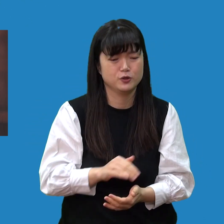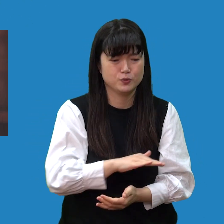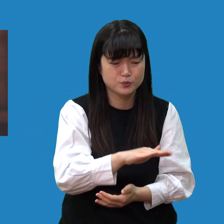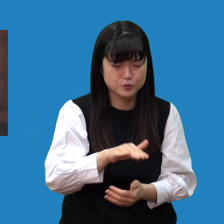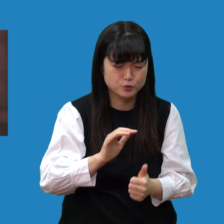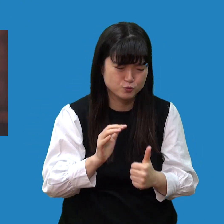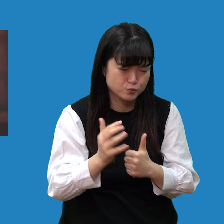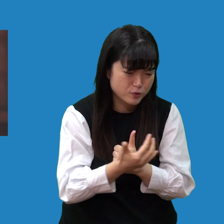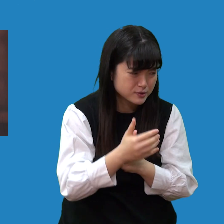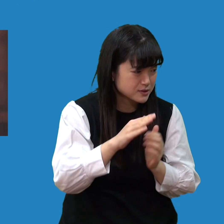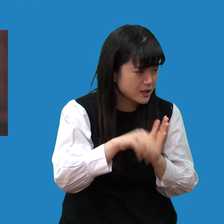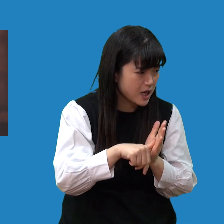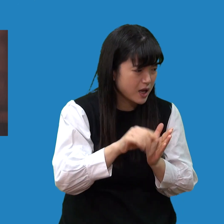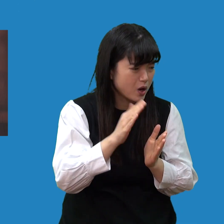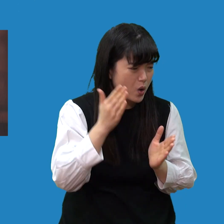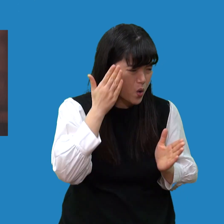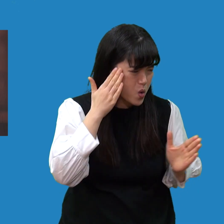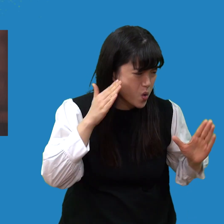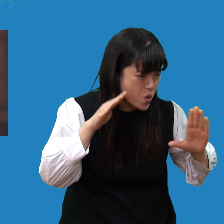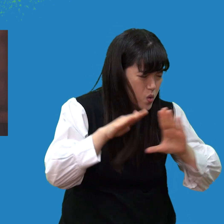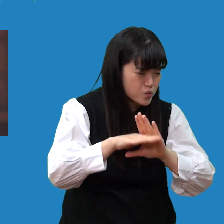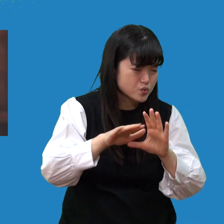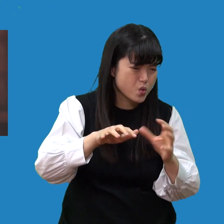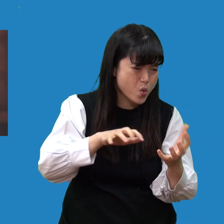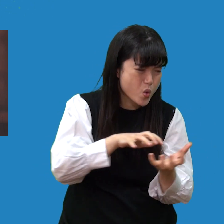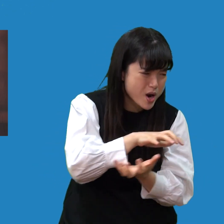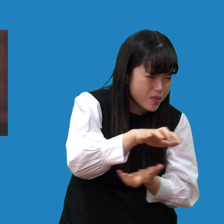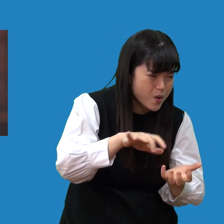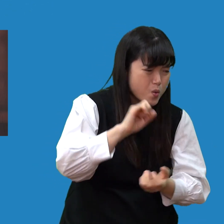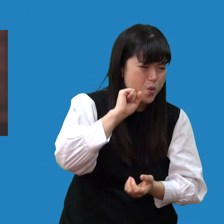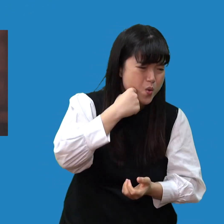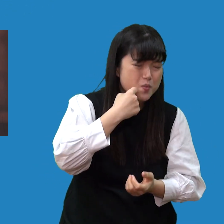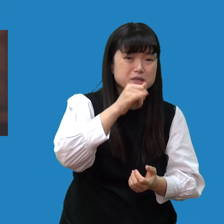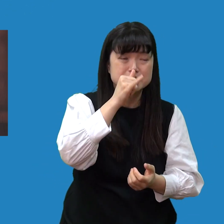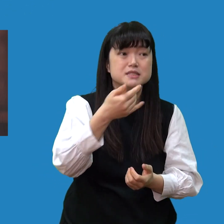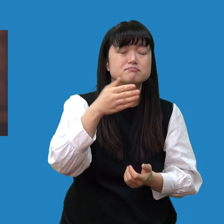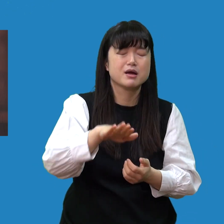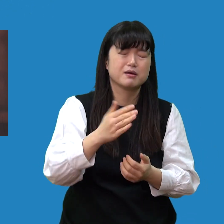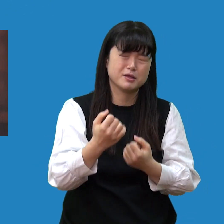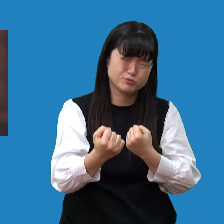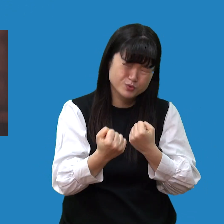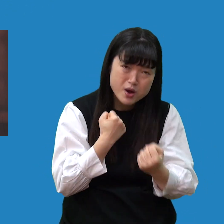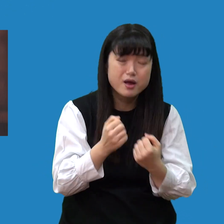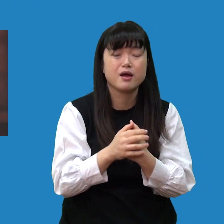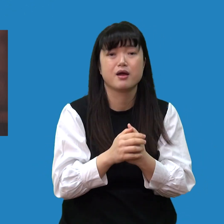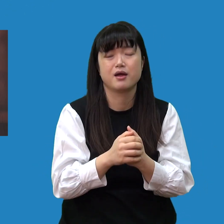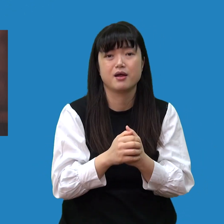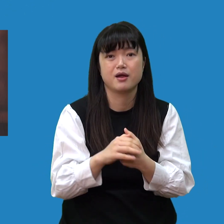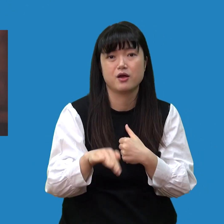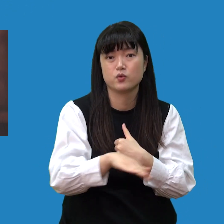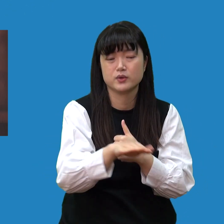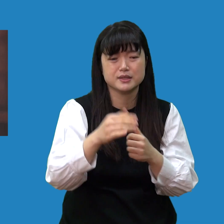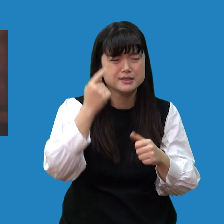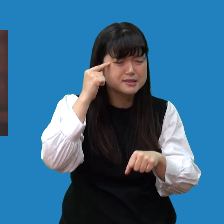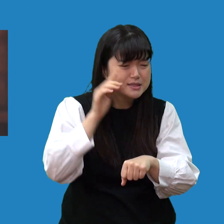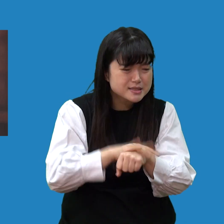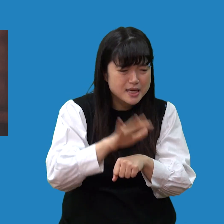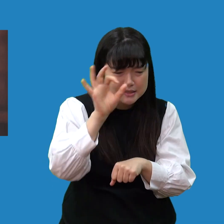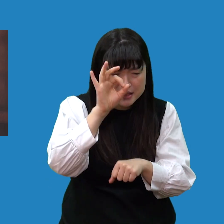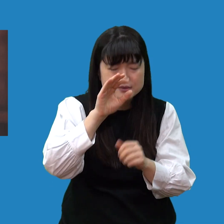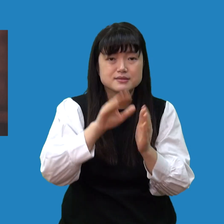우리를 둘러싸고 있는 시대가 아직 어둡지만 혼란하지만 그럼에도 불구하고 우리가 지혜를 구할